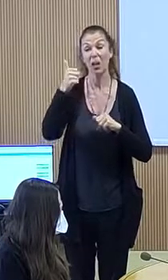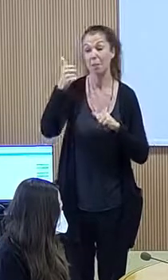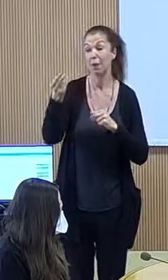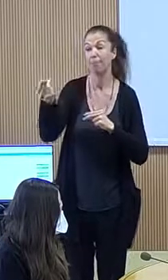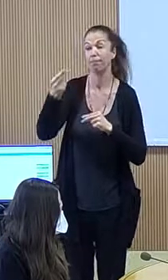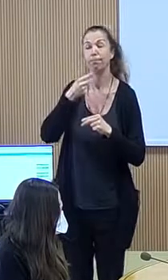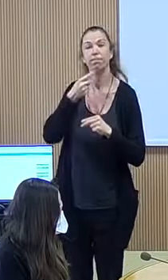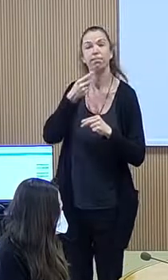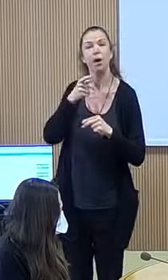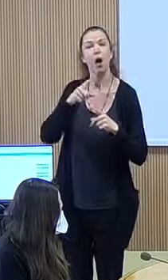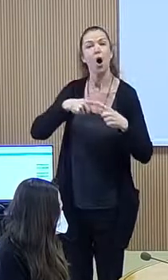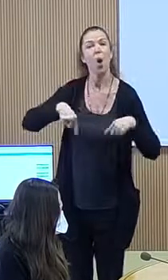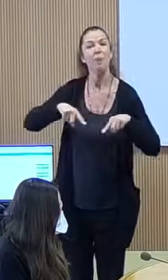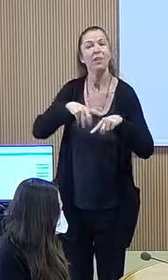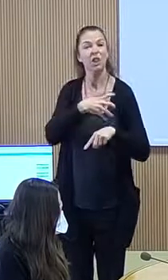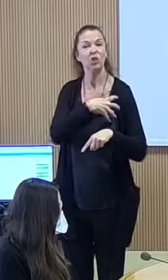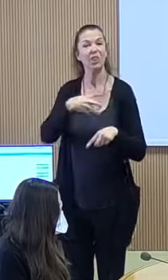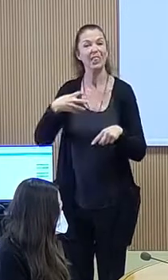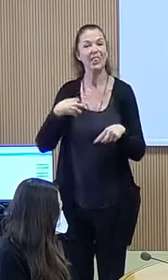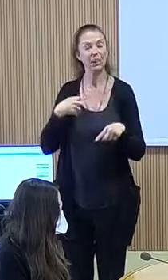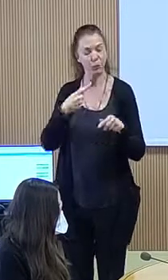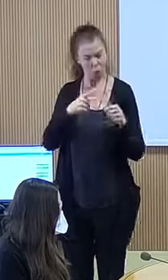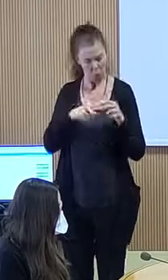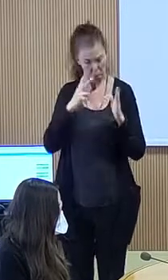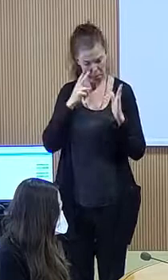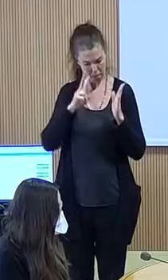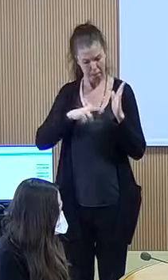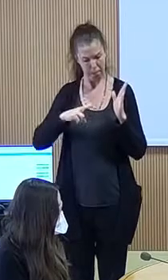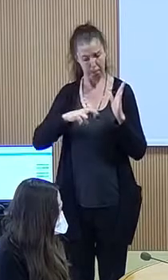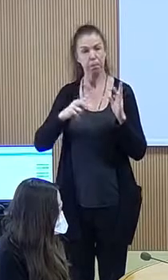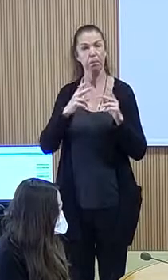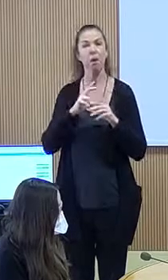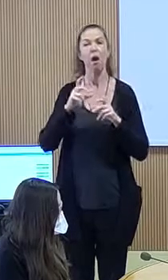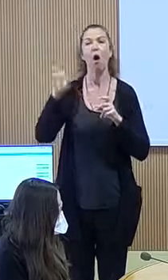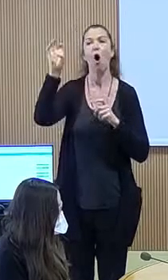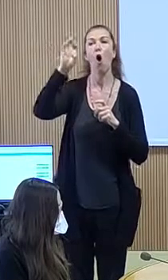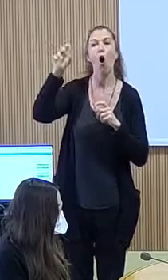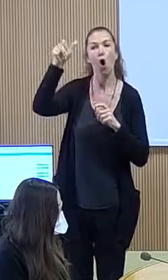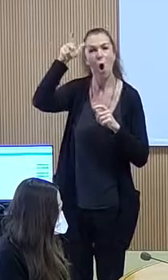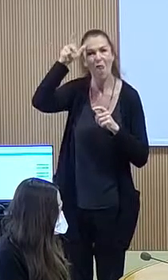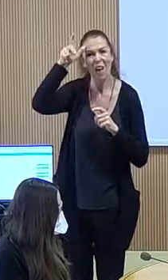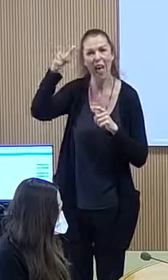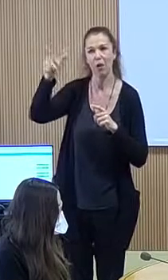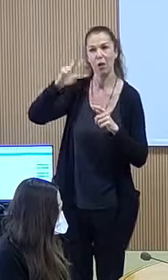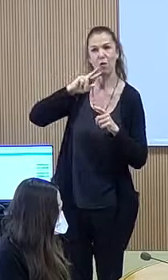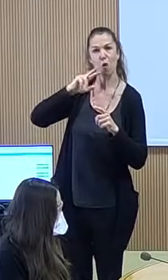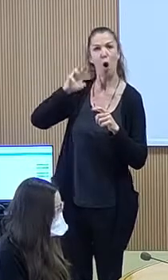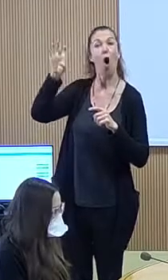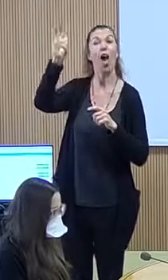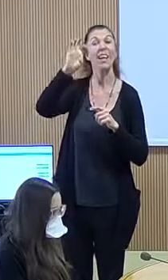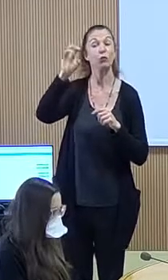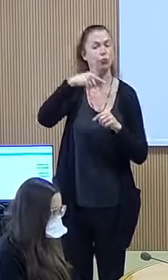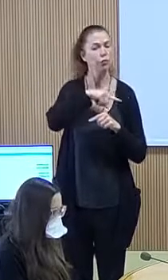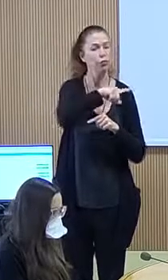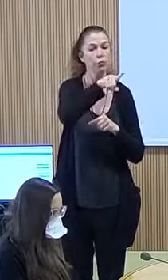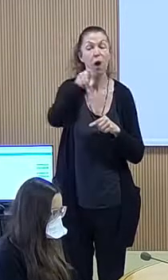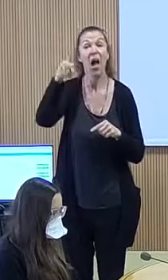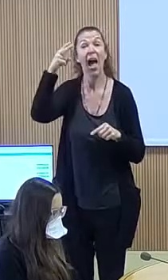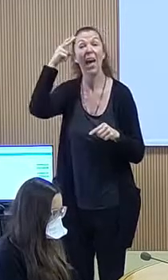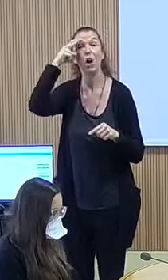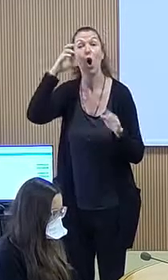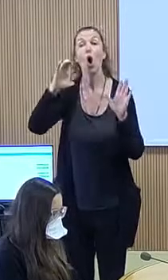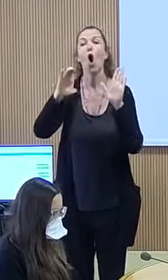di quelli che saranno i provvedimenti a livello governativo a livello regionale ricordo che i comuni i sindaci possono